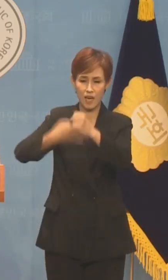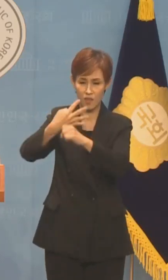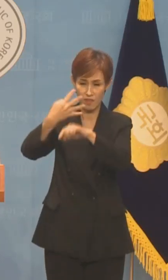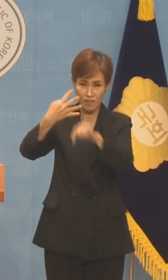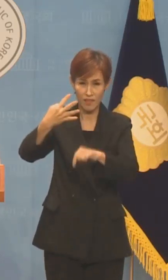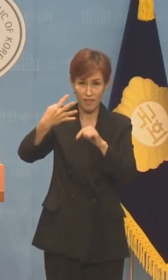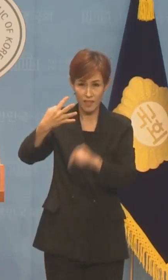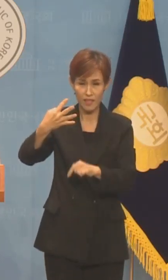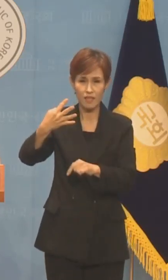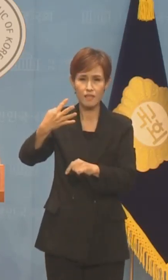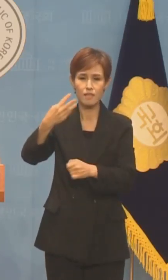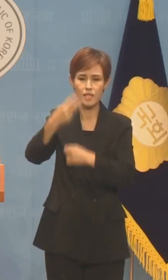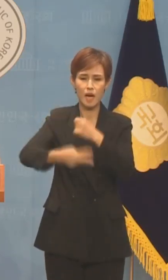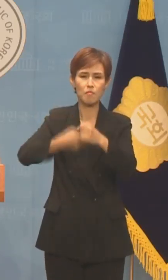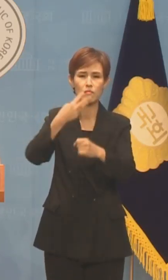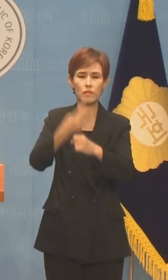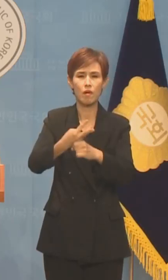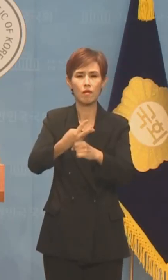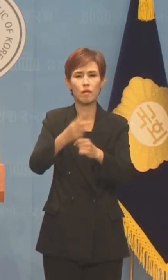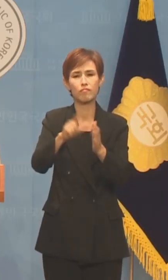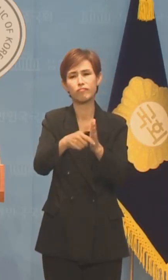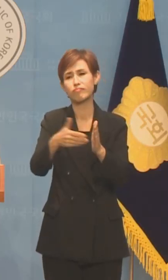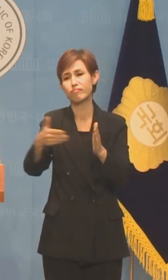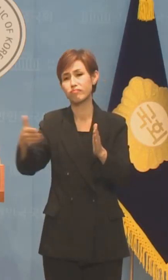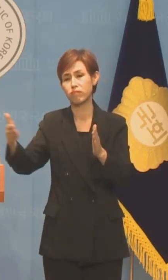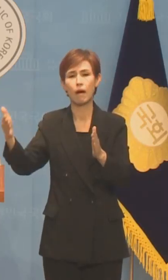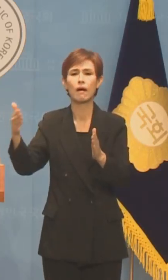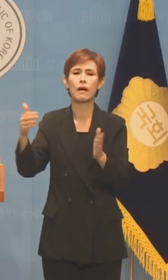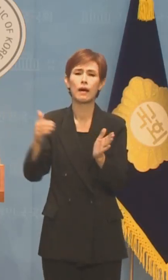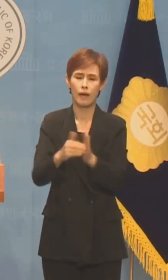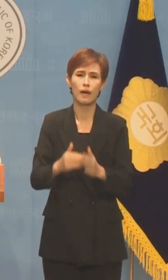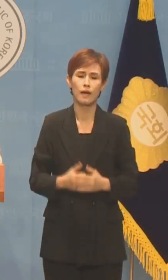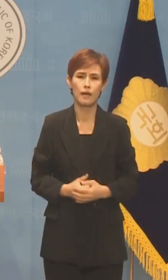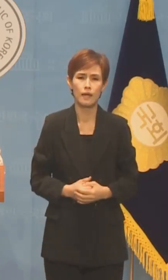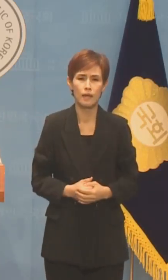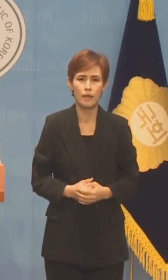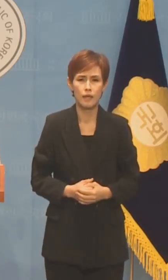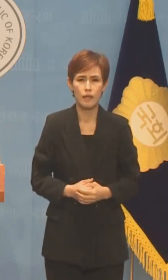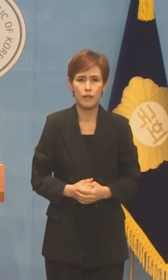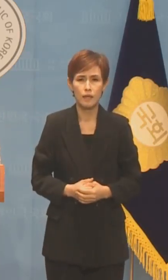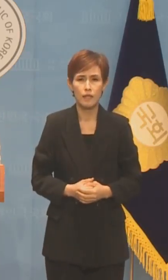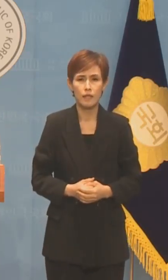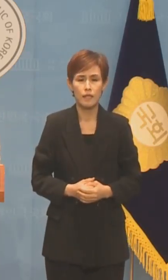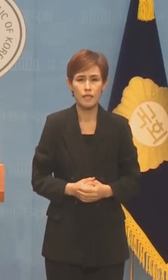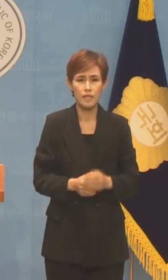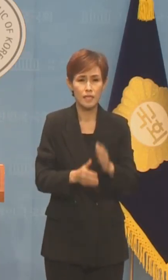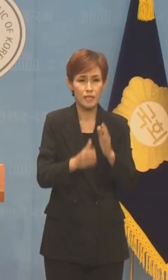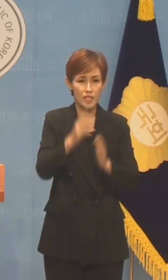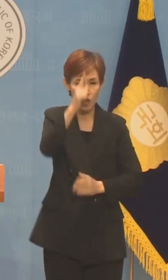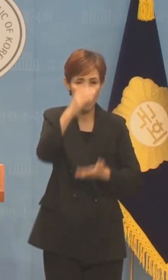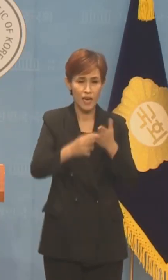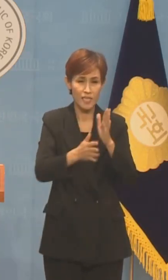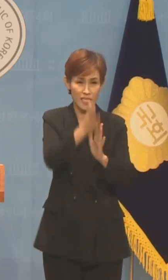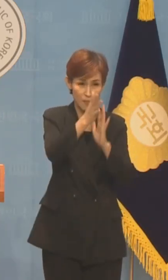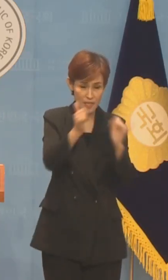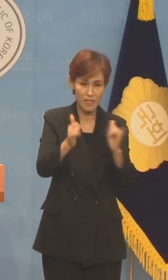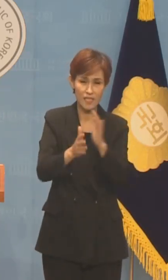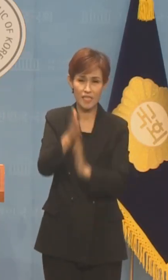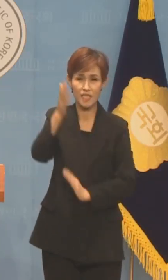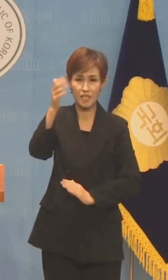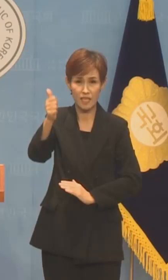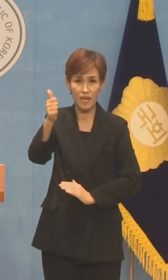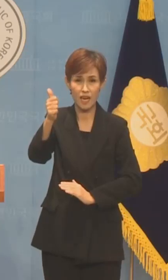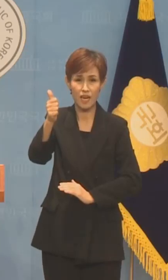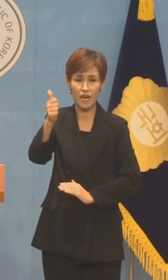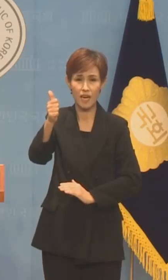중 최소 3년가량을 채우게 생겼습니다. 천안 시민들은 현 시장의 임기